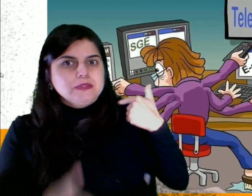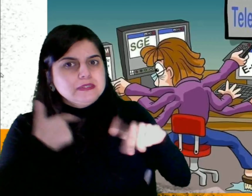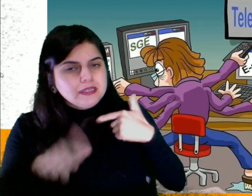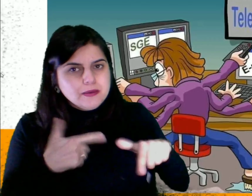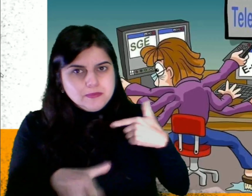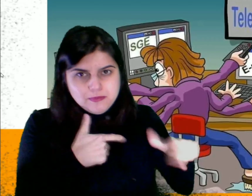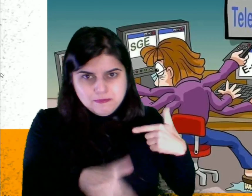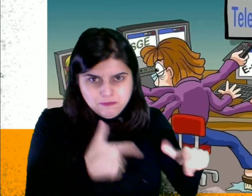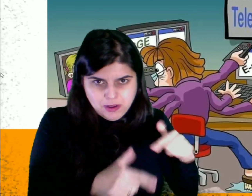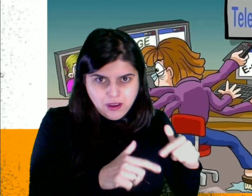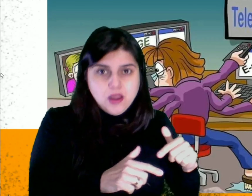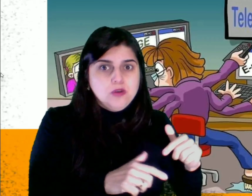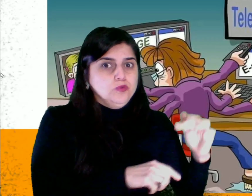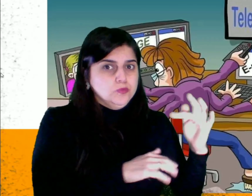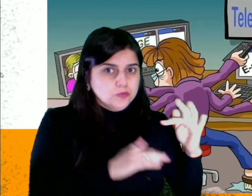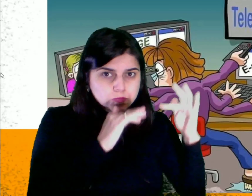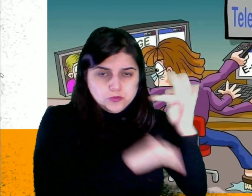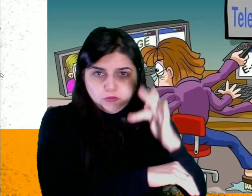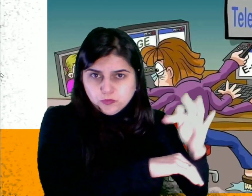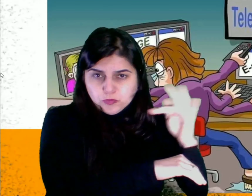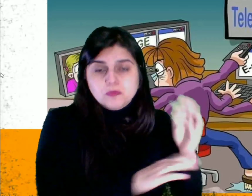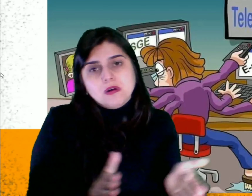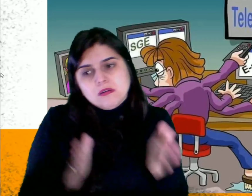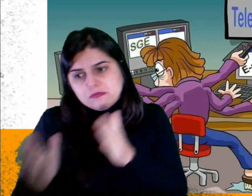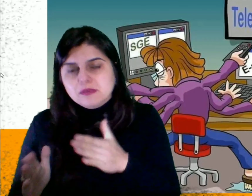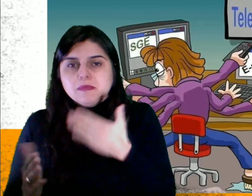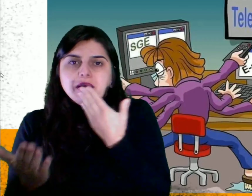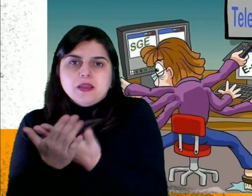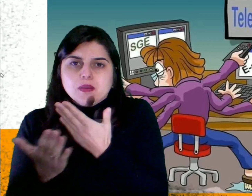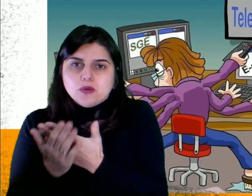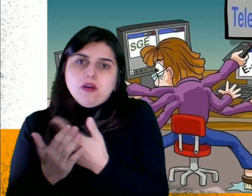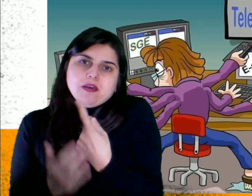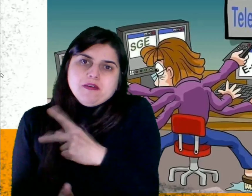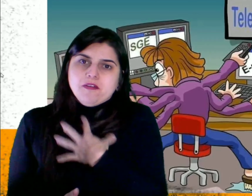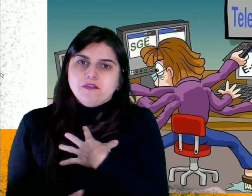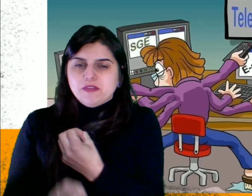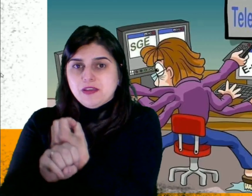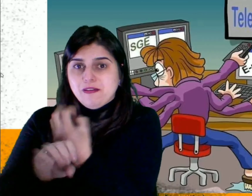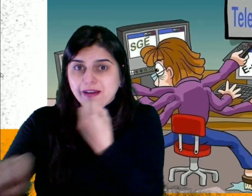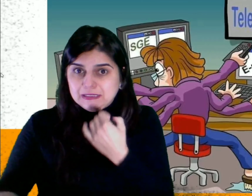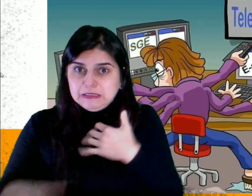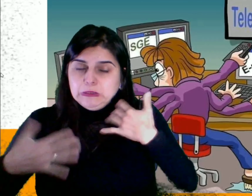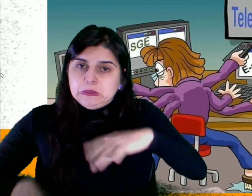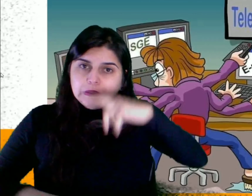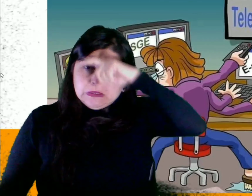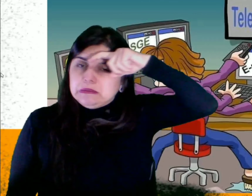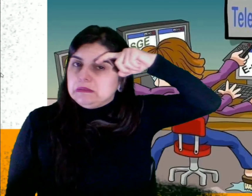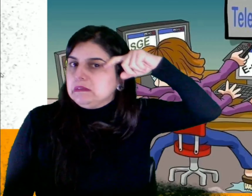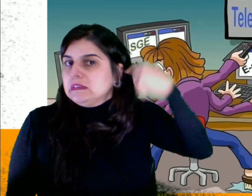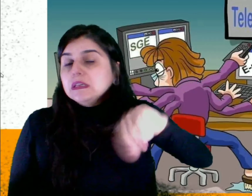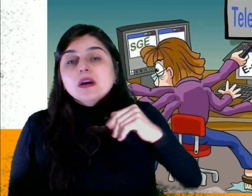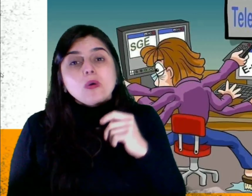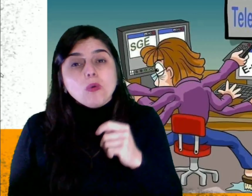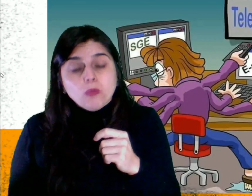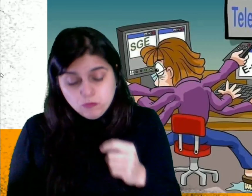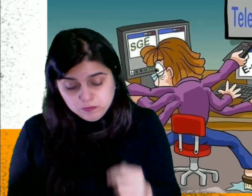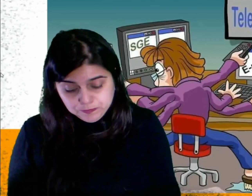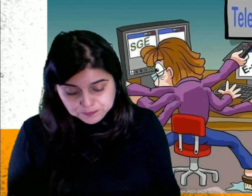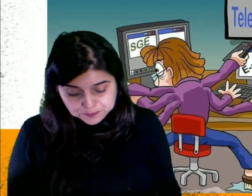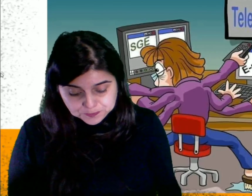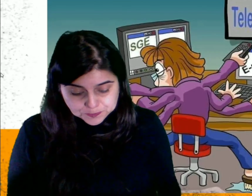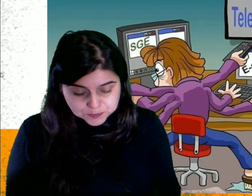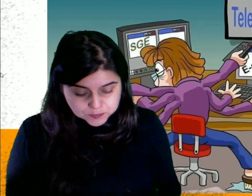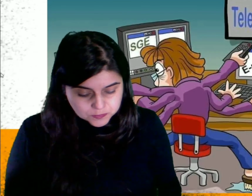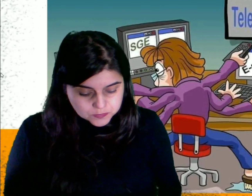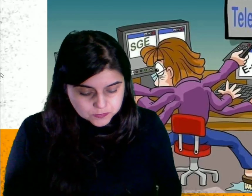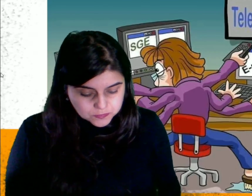junto. Não é nada fácil. Dá uma trabalheira, né? Porque eu tenho ali o meu trabalho que é